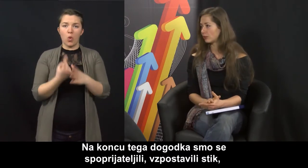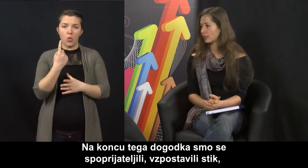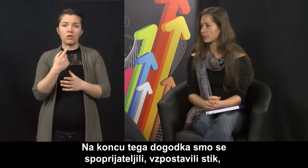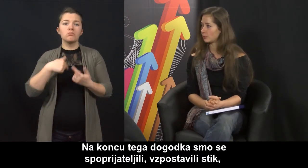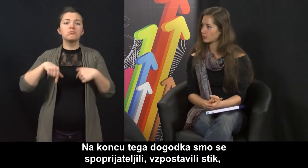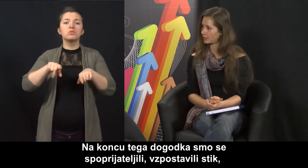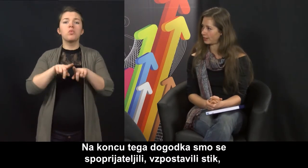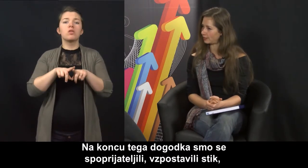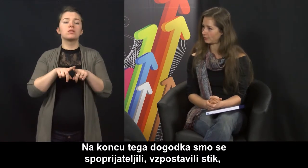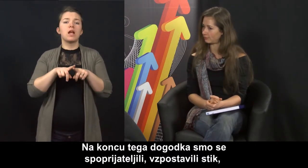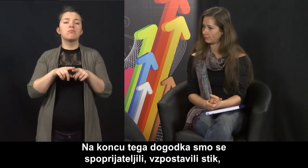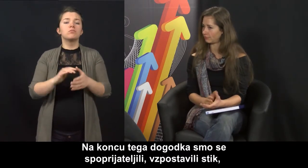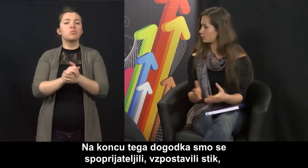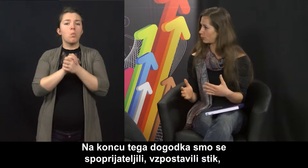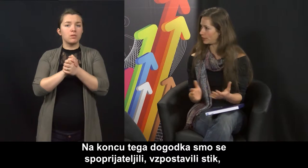tega dogodka smo se